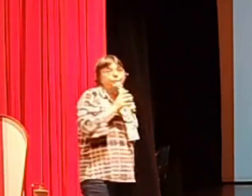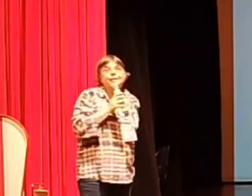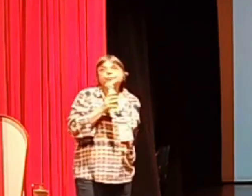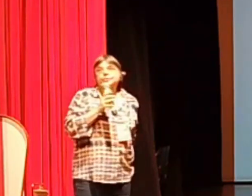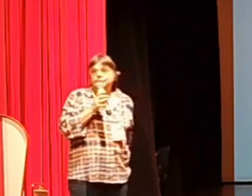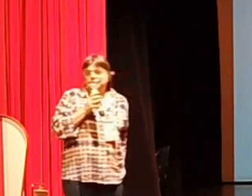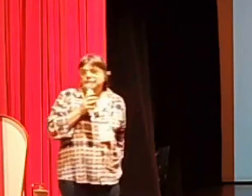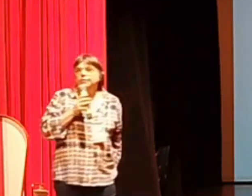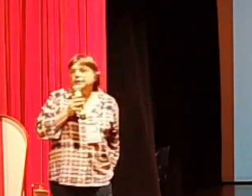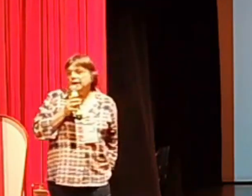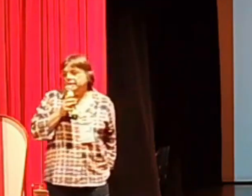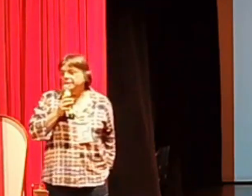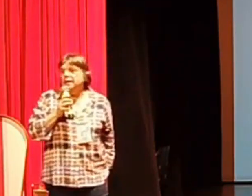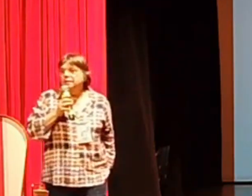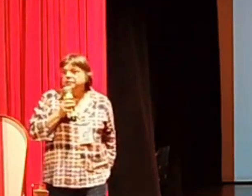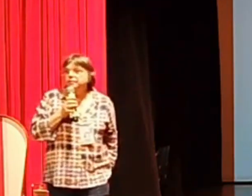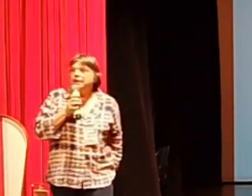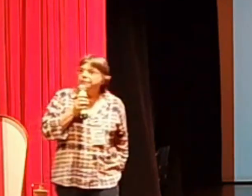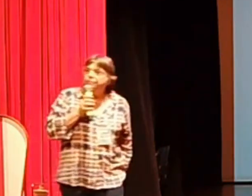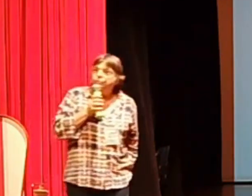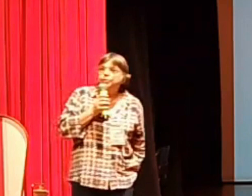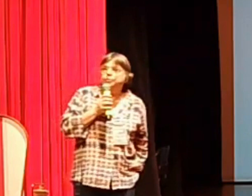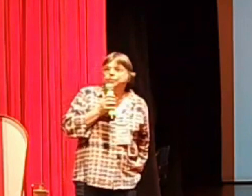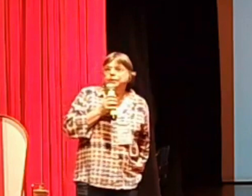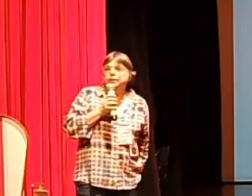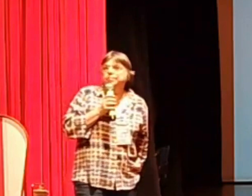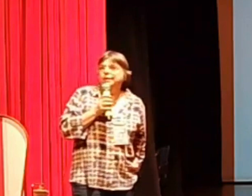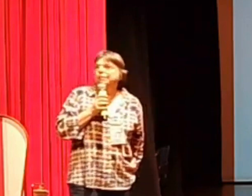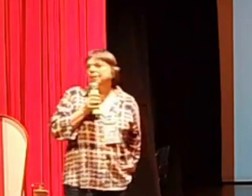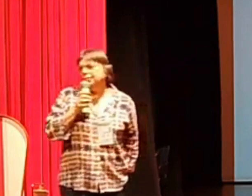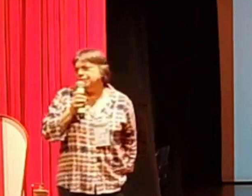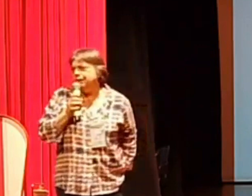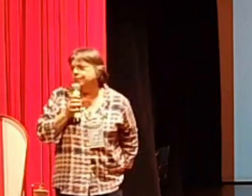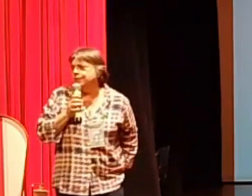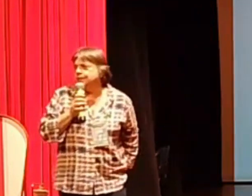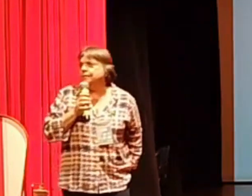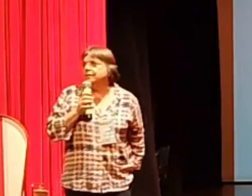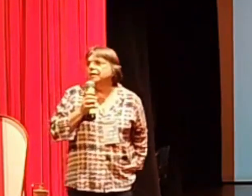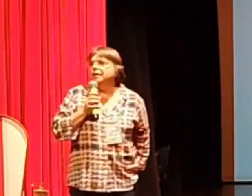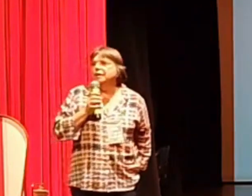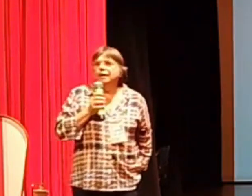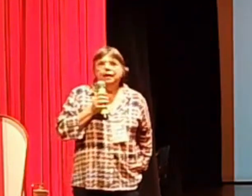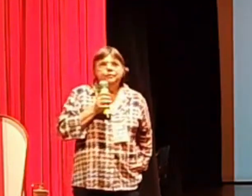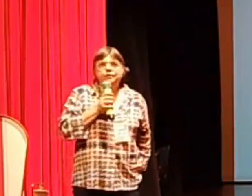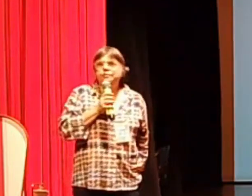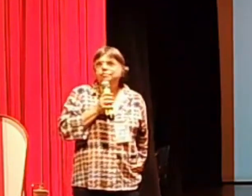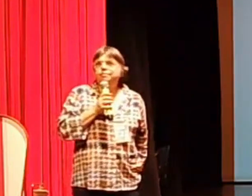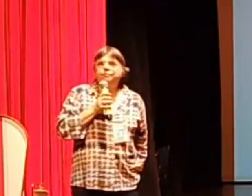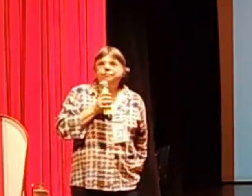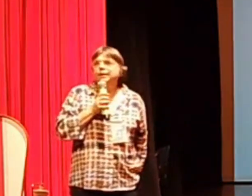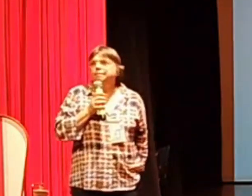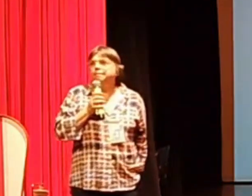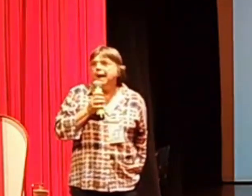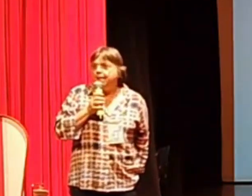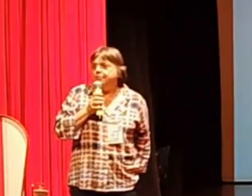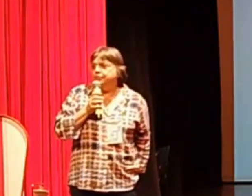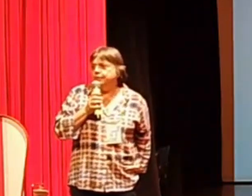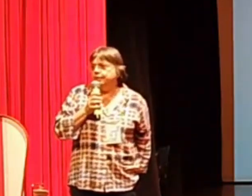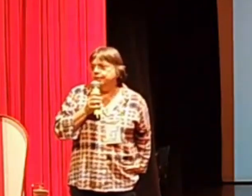As informações desencontradas, né? Isso daí é muito ruim para qualquer doença, né? A gente